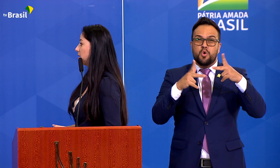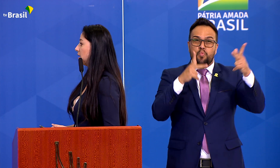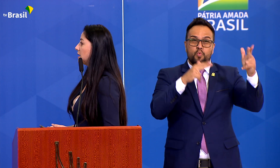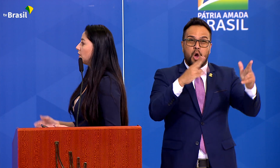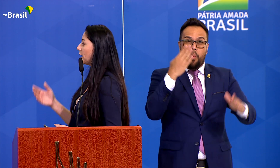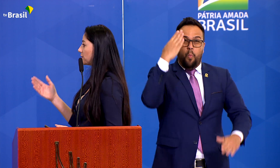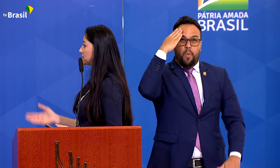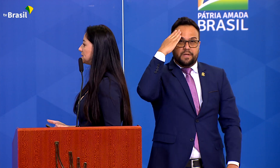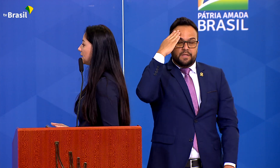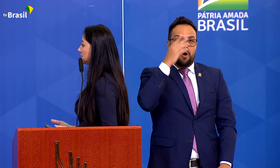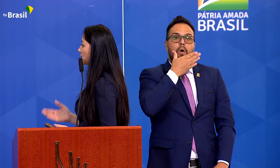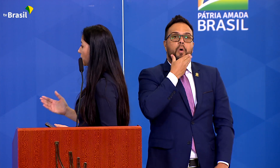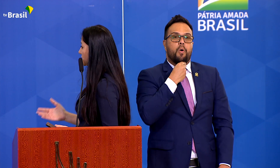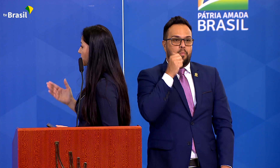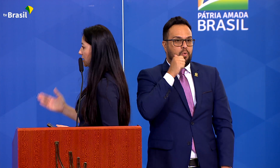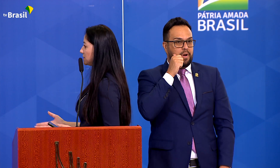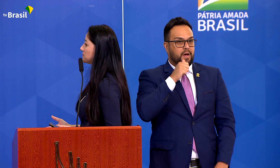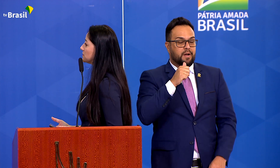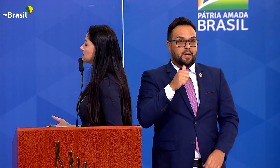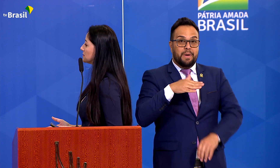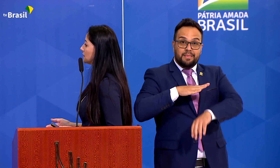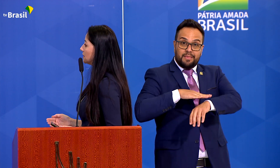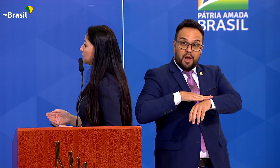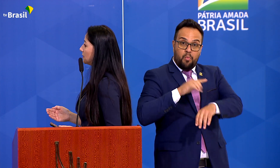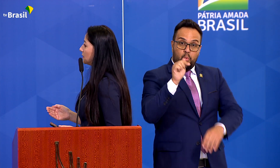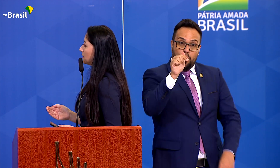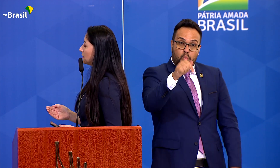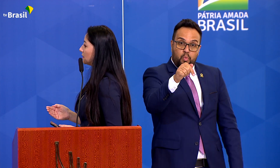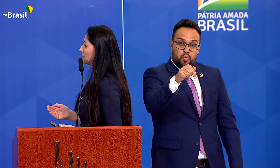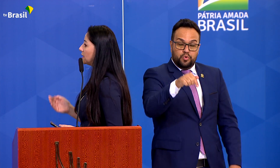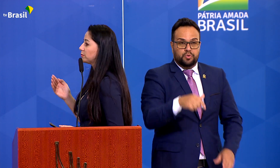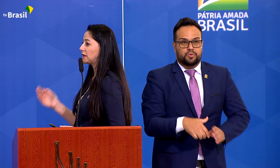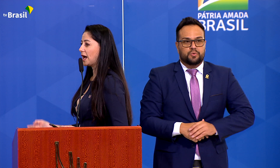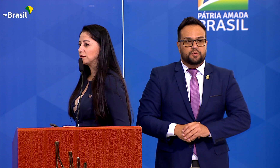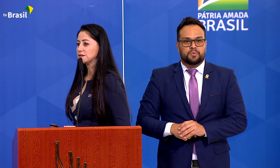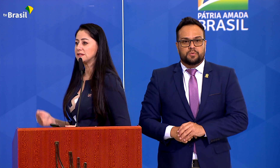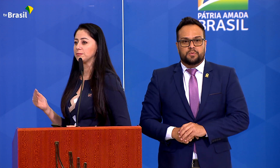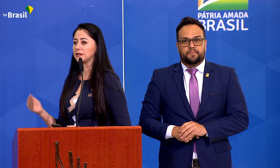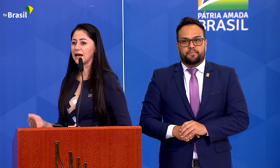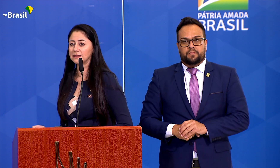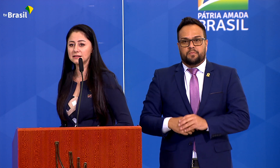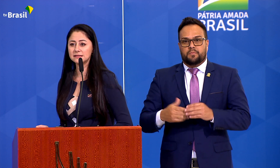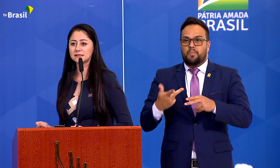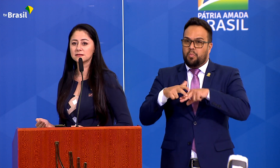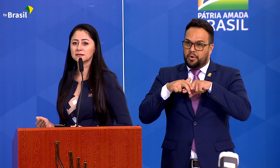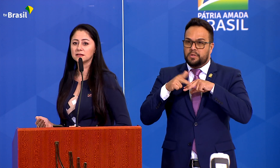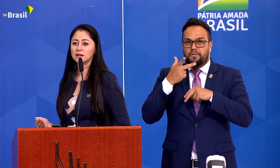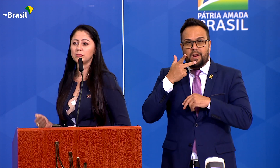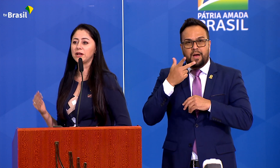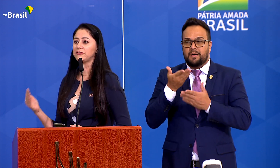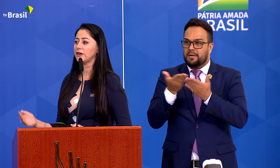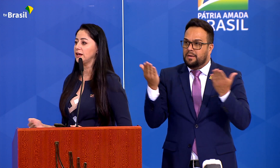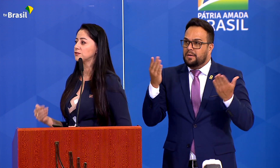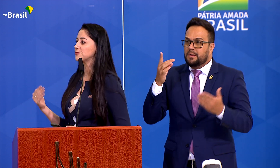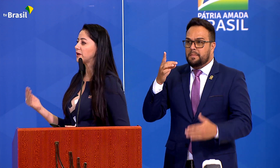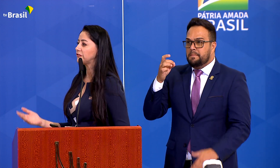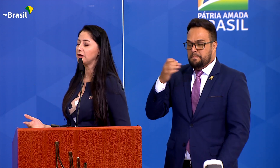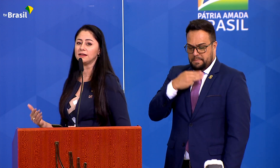tempo como este eu quero dizer senhores ministros os deputados e deputadas